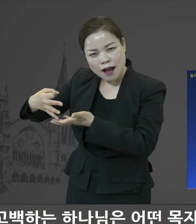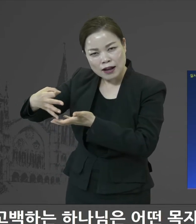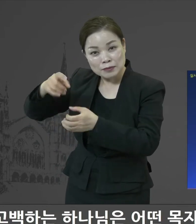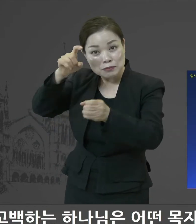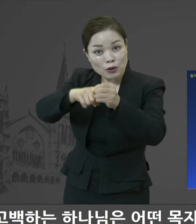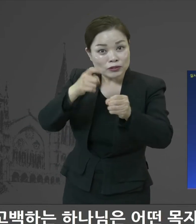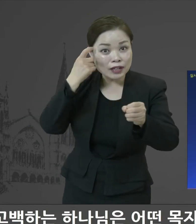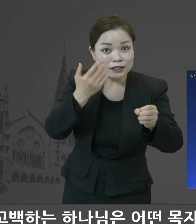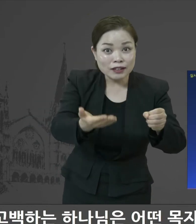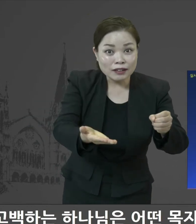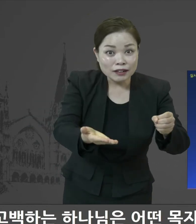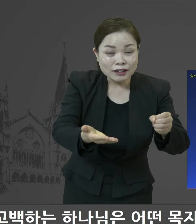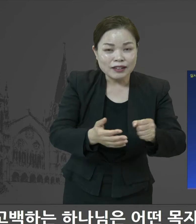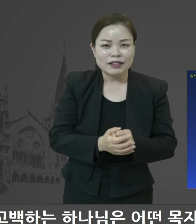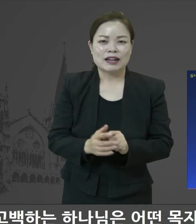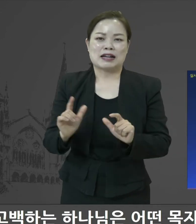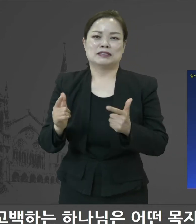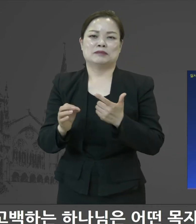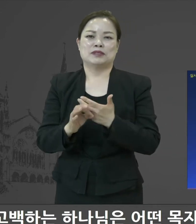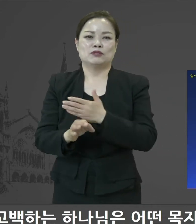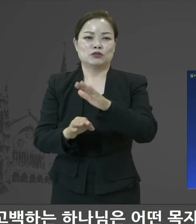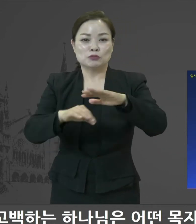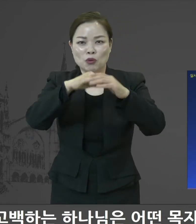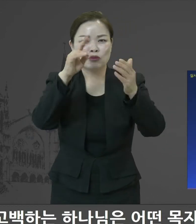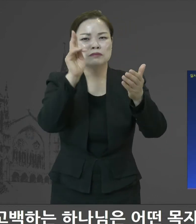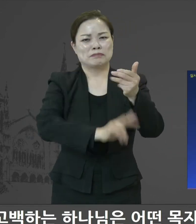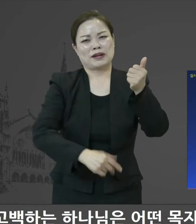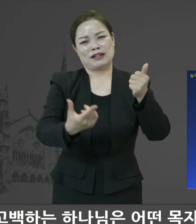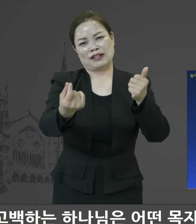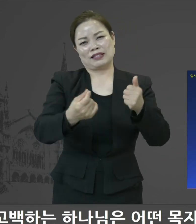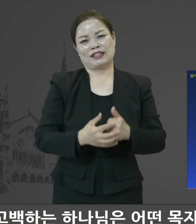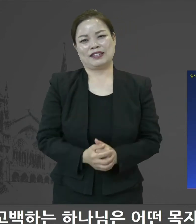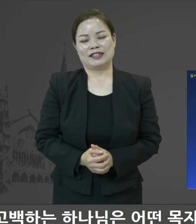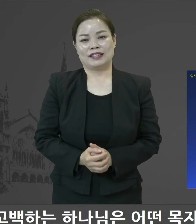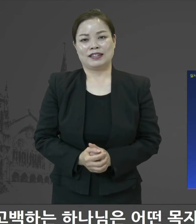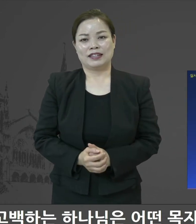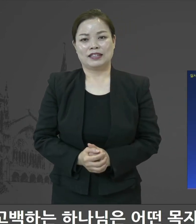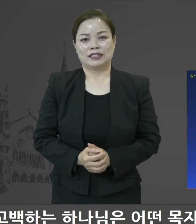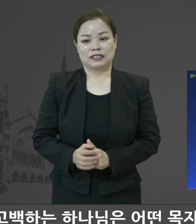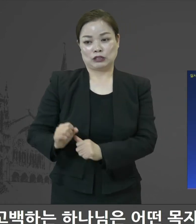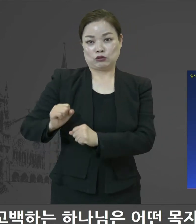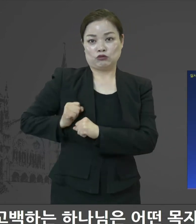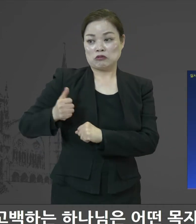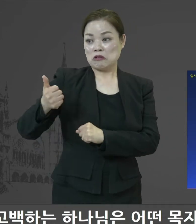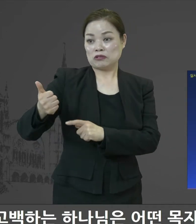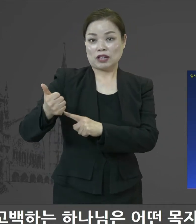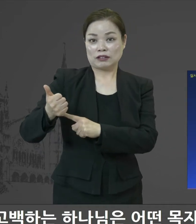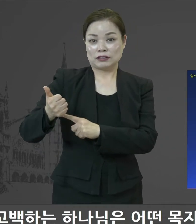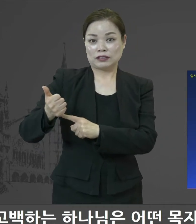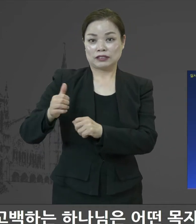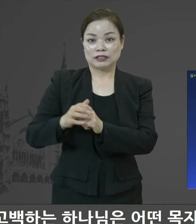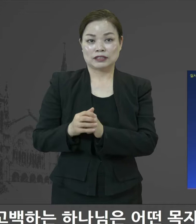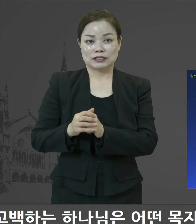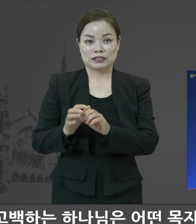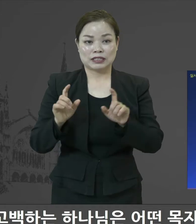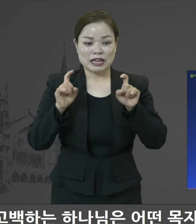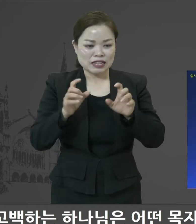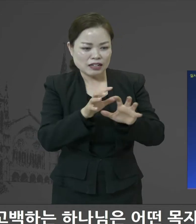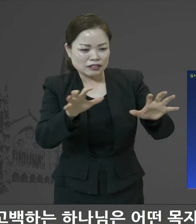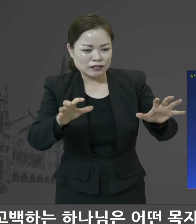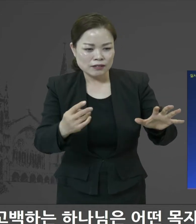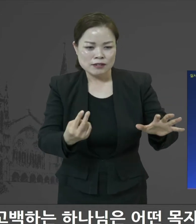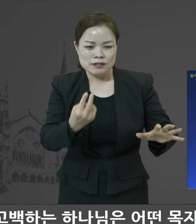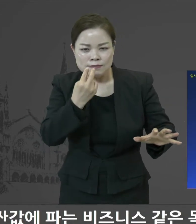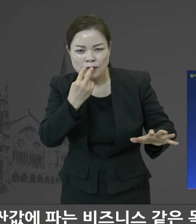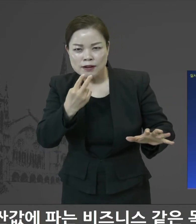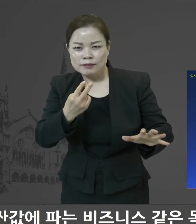같은 목자일까요? 그렇다면 우리는 모두 다 팔려갈 것입니다. 아니면 군대 장교와 같이 양들을 전쟁터로 내몰아서 목숨